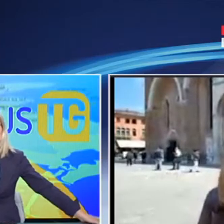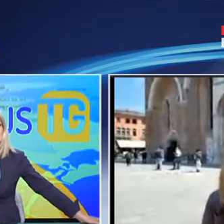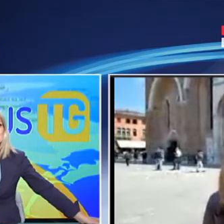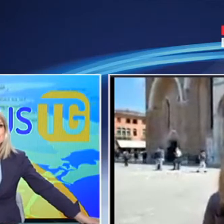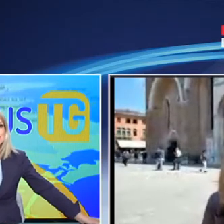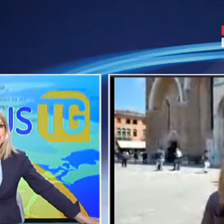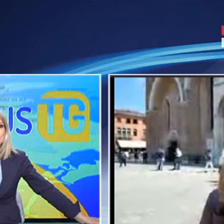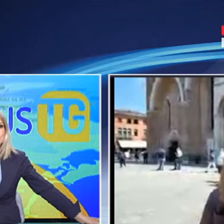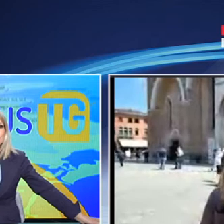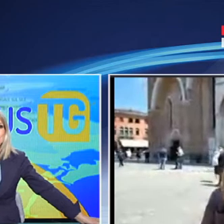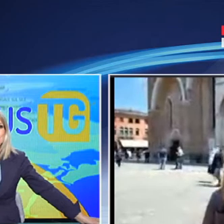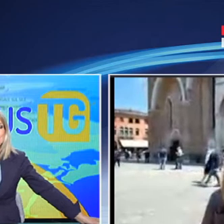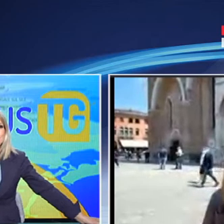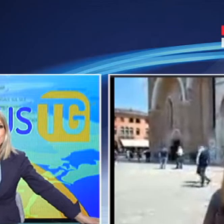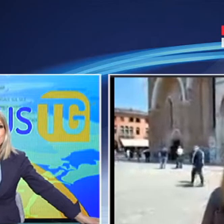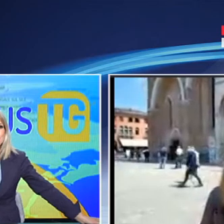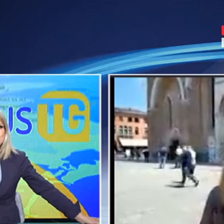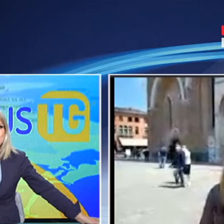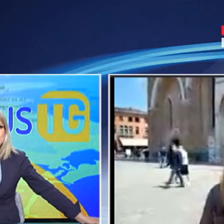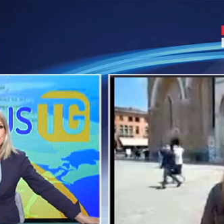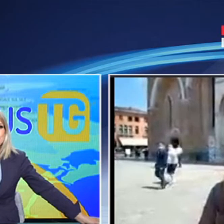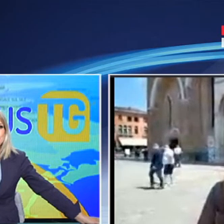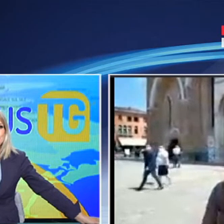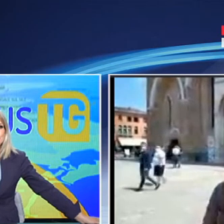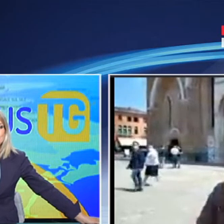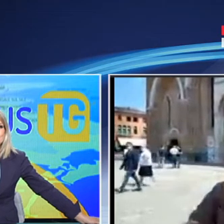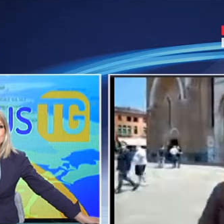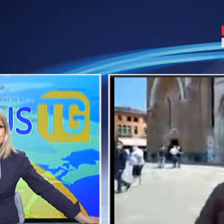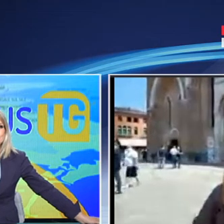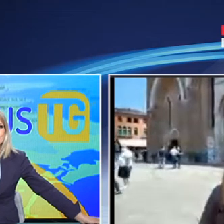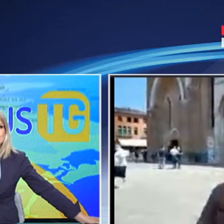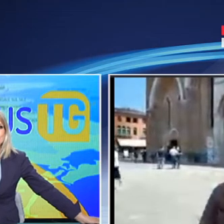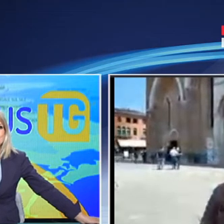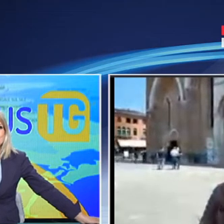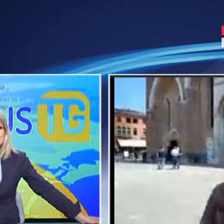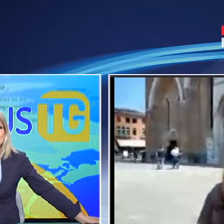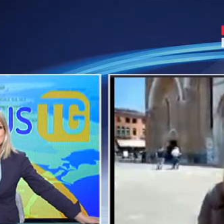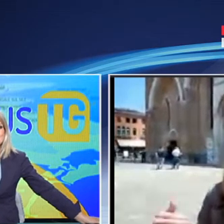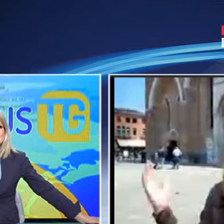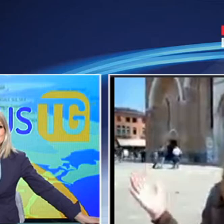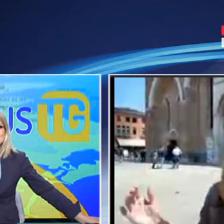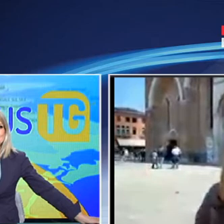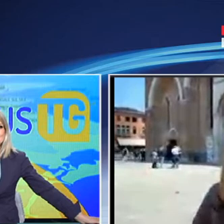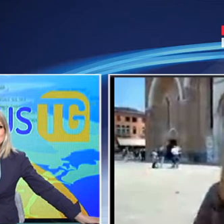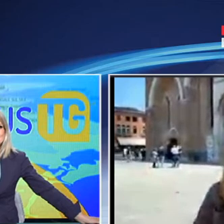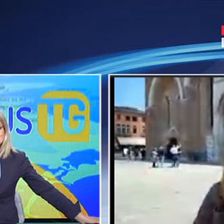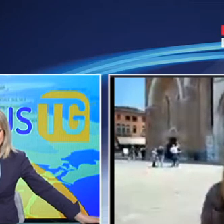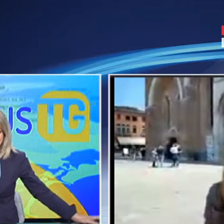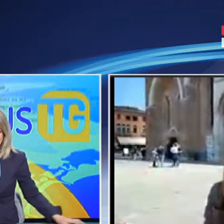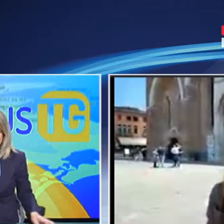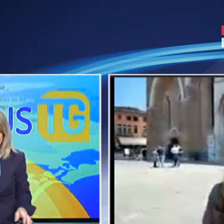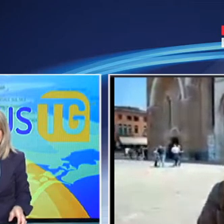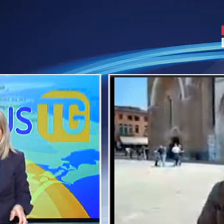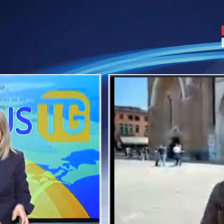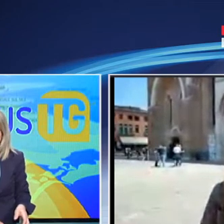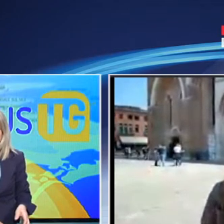davanti alla Basilica del Santo. Valentina. Certo, per parlarvi di vaccinazioni, ma non solo, perché poi faremo